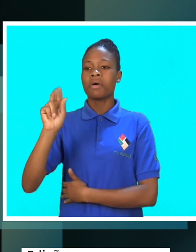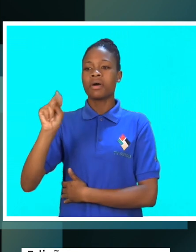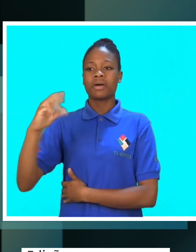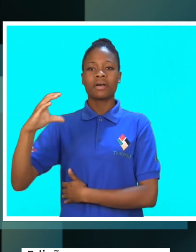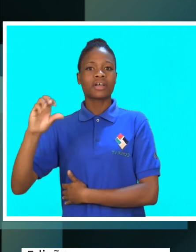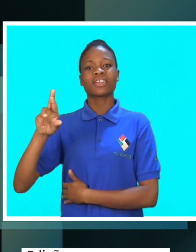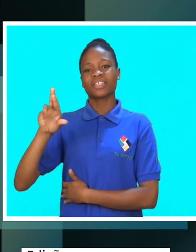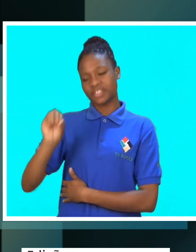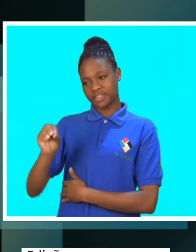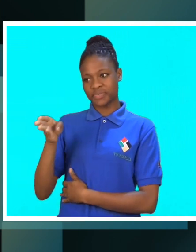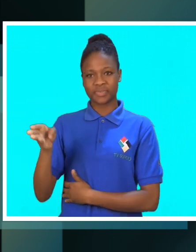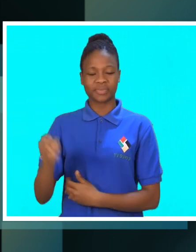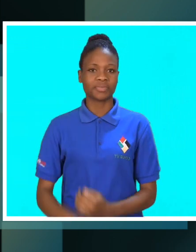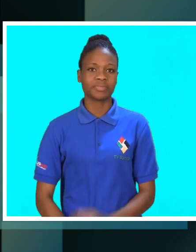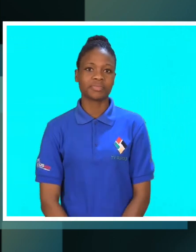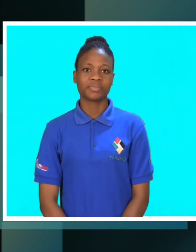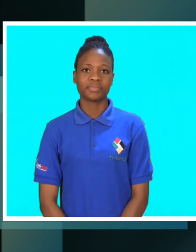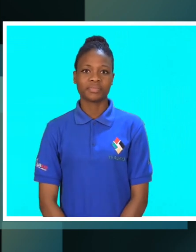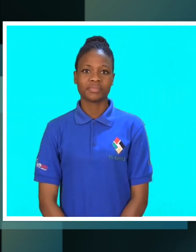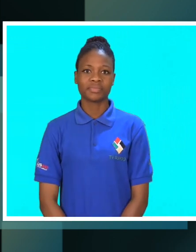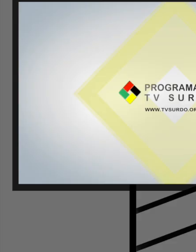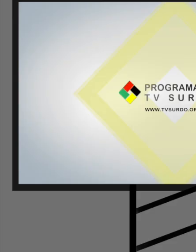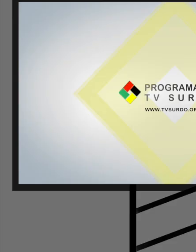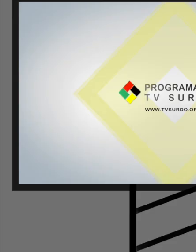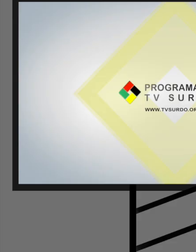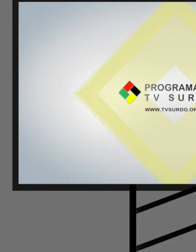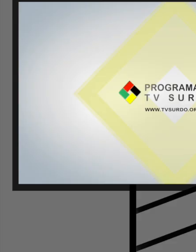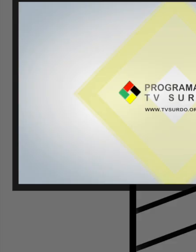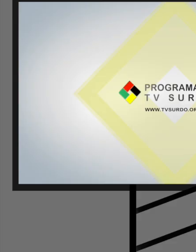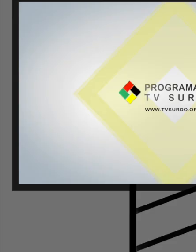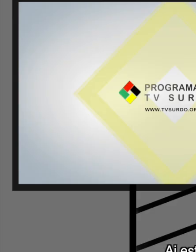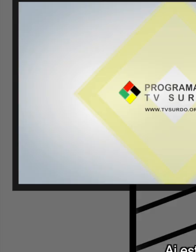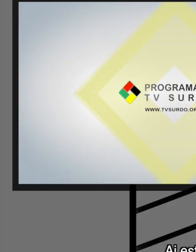mama é menos comum antes da menopausa.